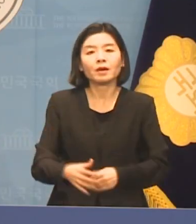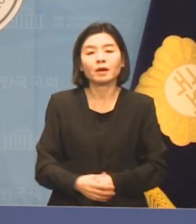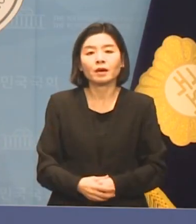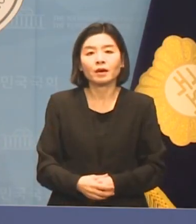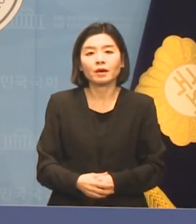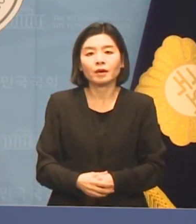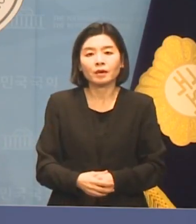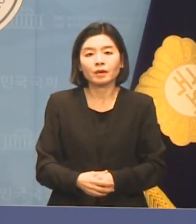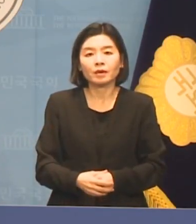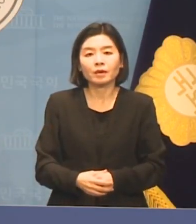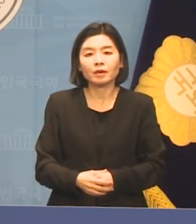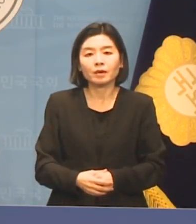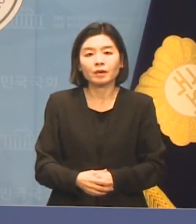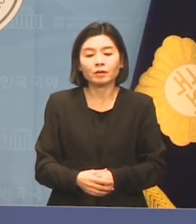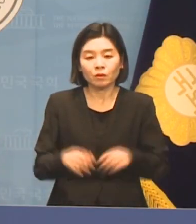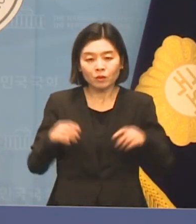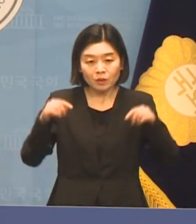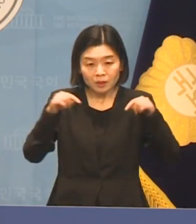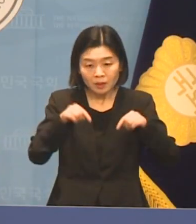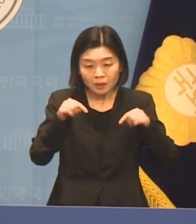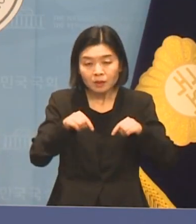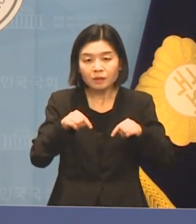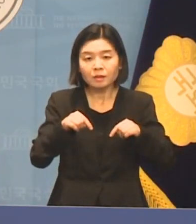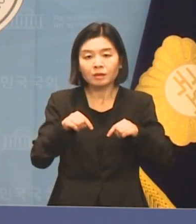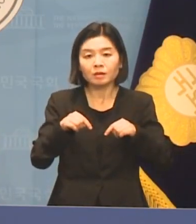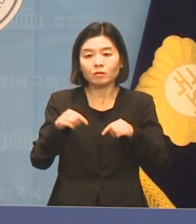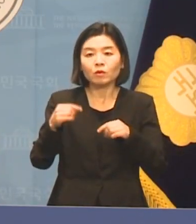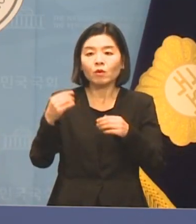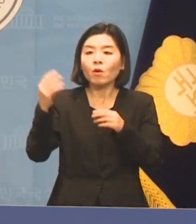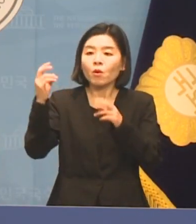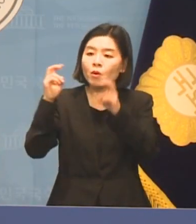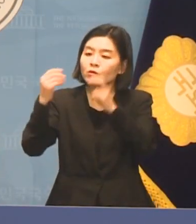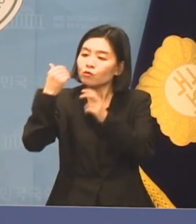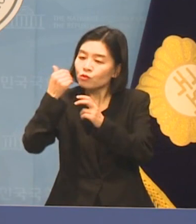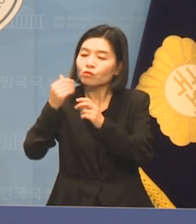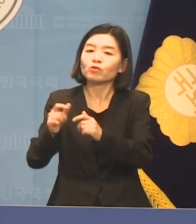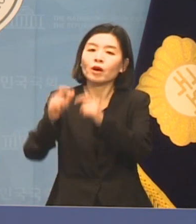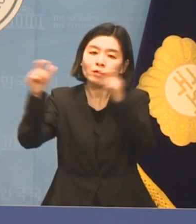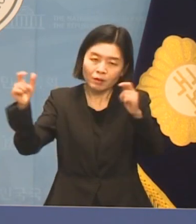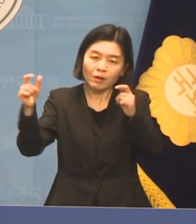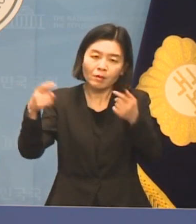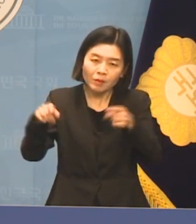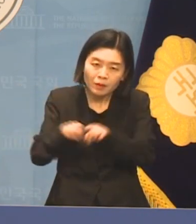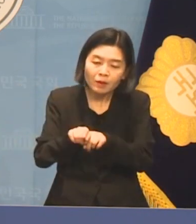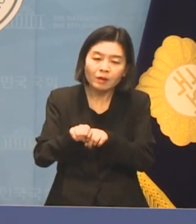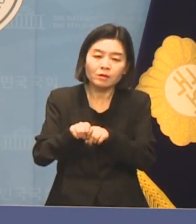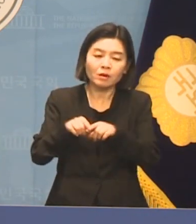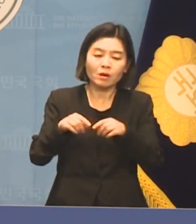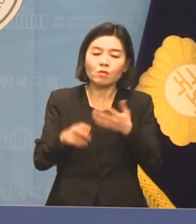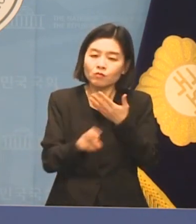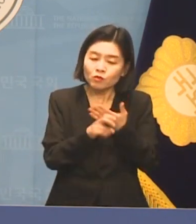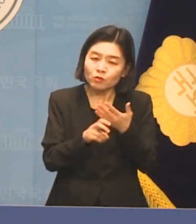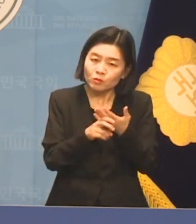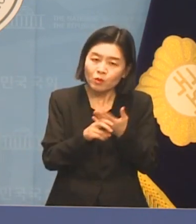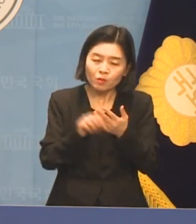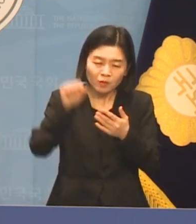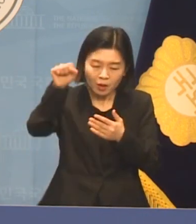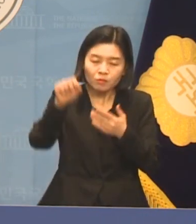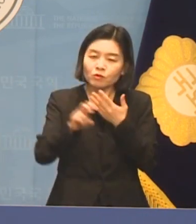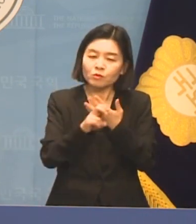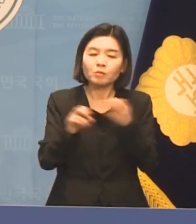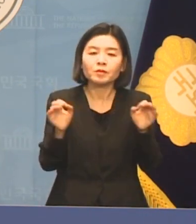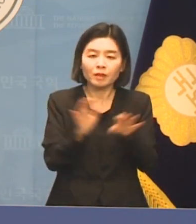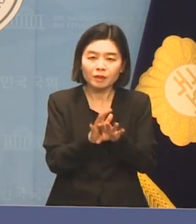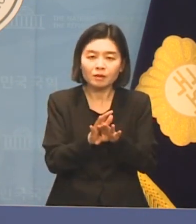쟁행의 대상이 넓어지면서 불법 파업은 줄어들고 무분별한 손해배상으로 고통받는 사람들이 사라지게 될